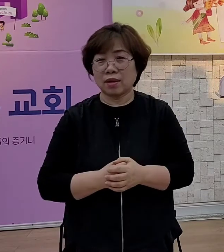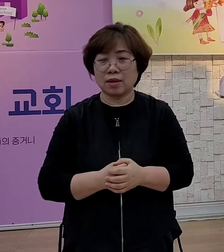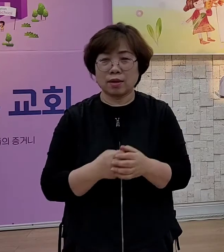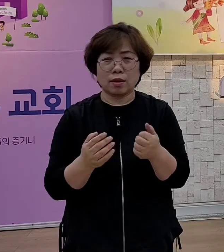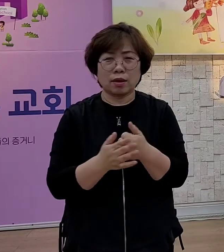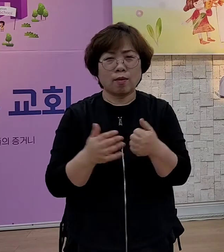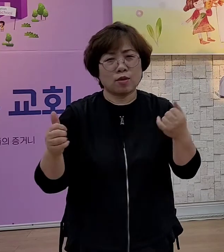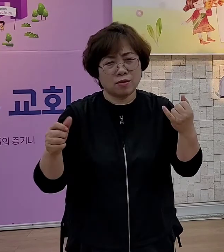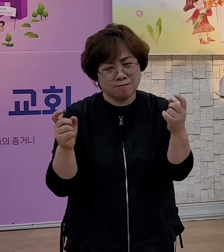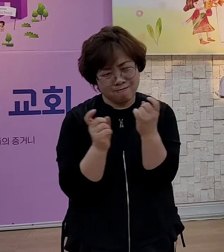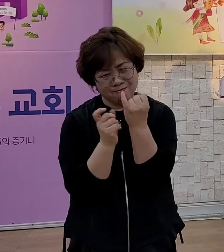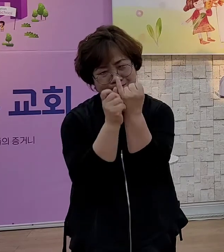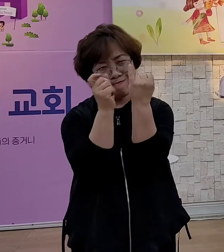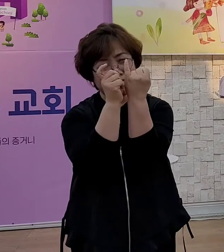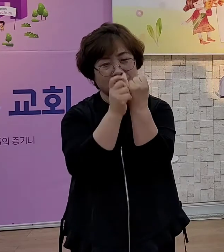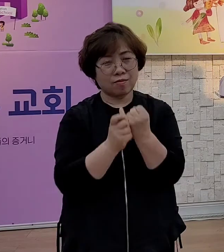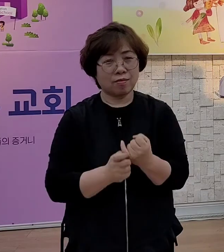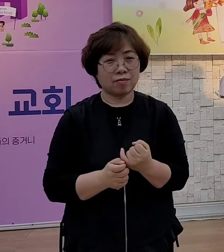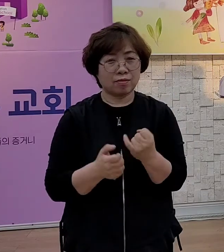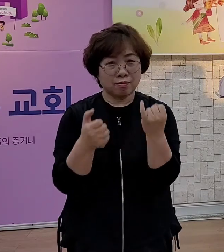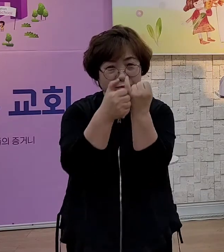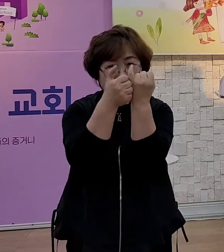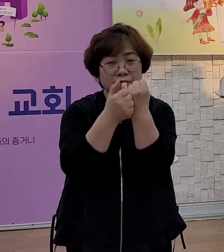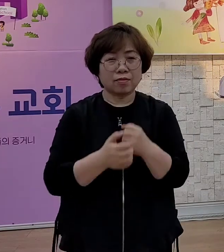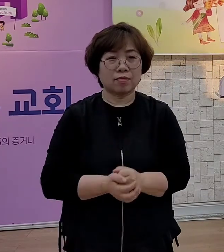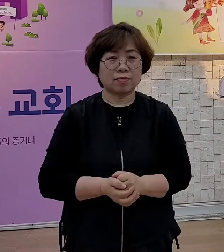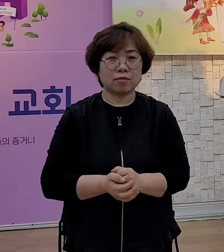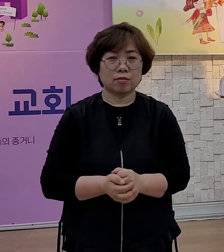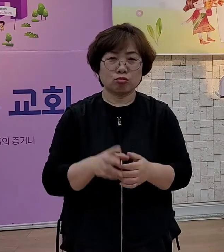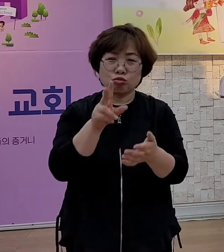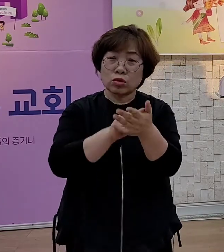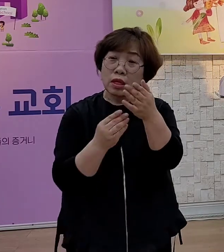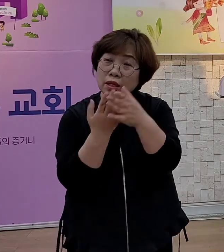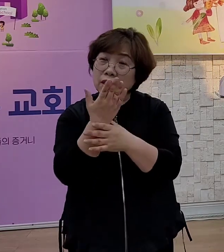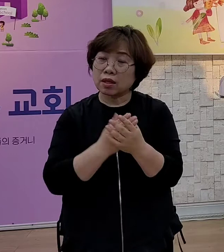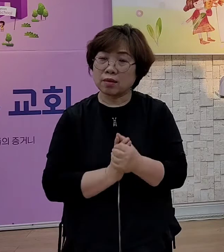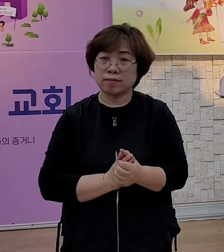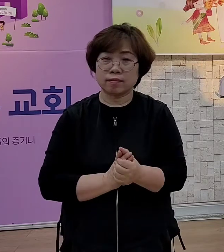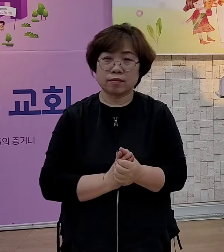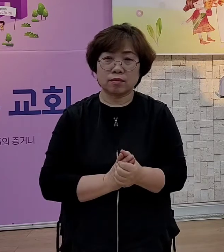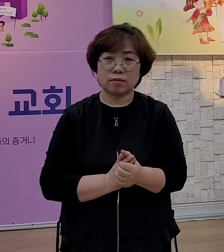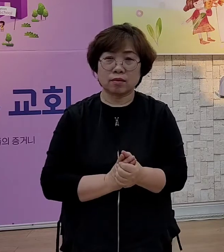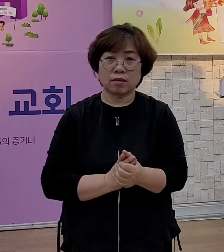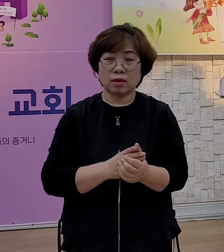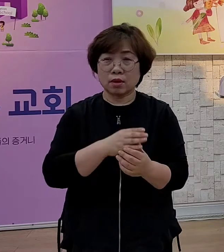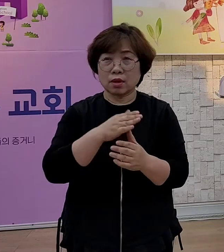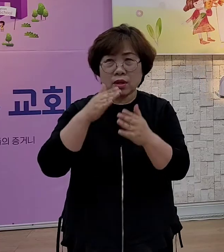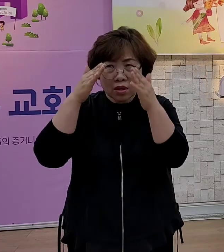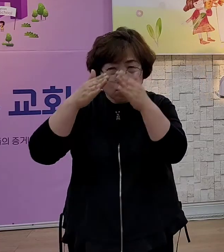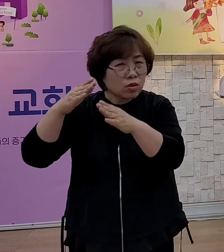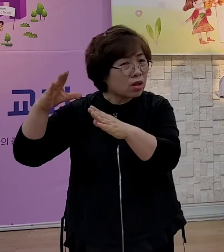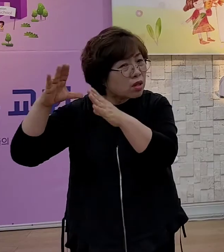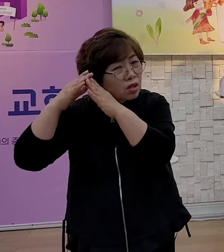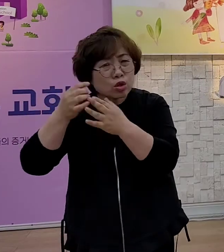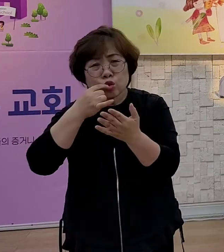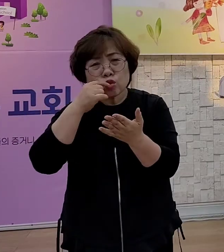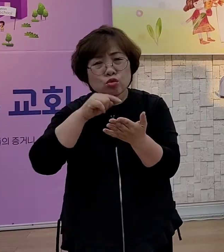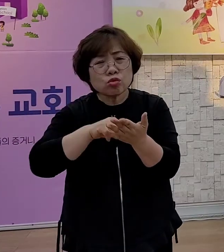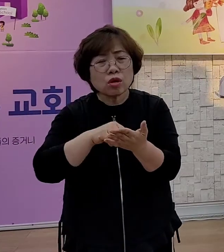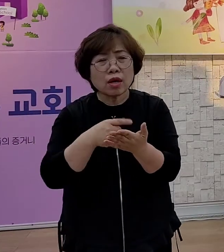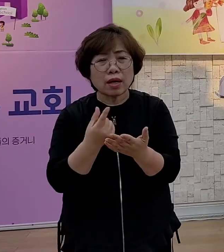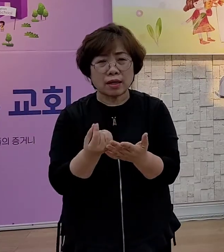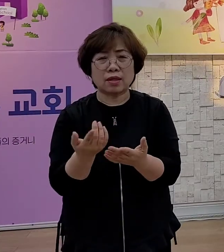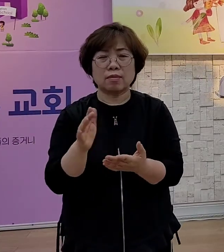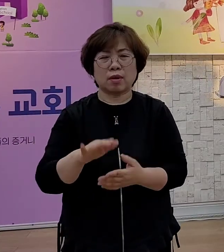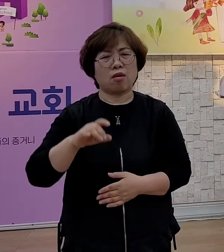그래서 싸움이 나는 거예요. 문제가 생겨요. 말이 안 통합니다. 이 경청이 여러분 너무 쉬운 것 같지만 함부로 생각할 게 아닙니다. 쉽게 생각할